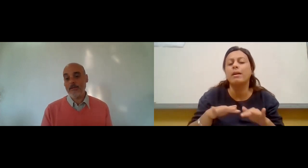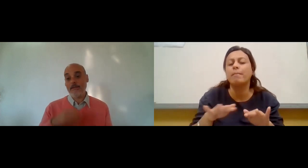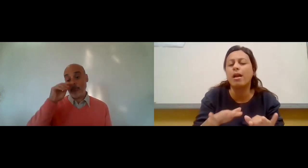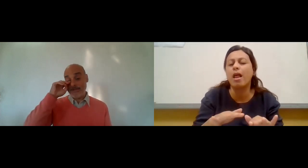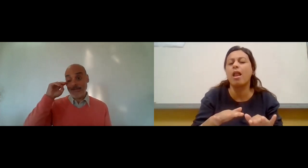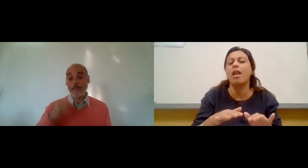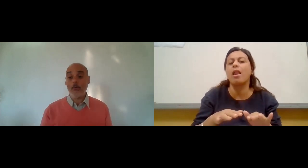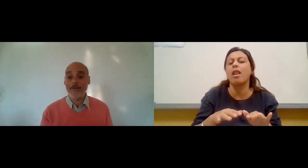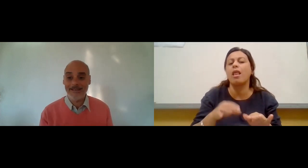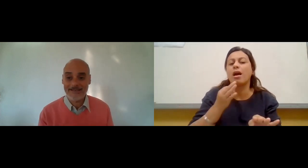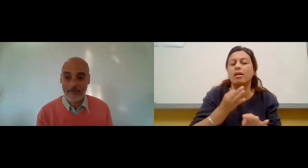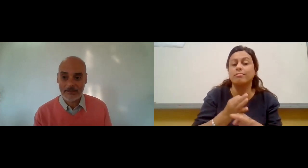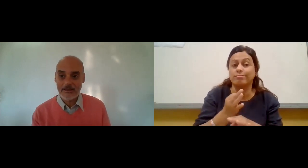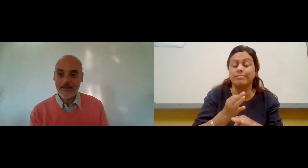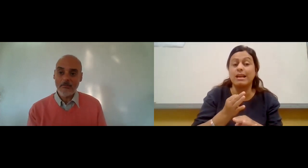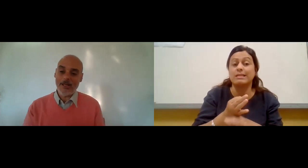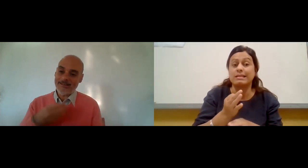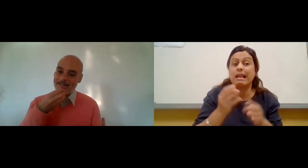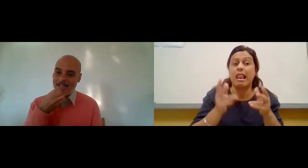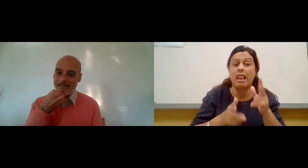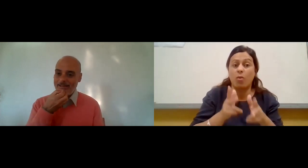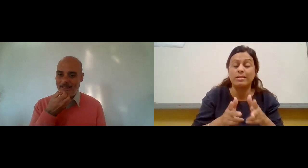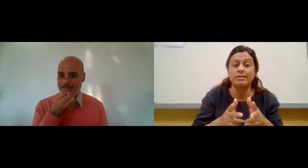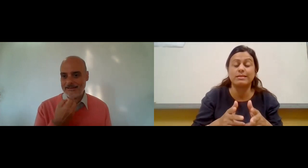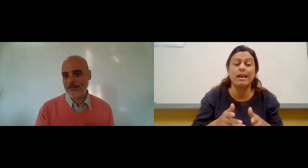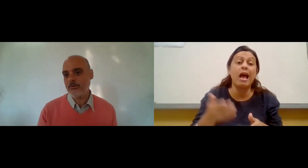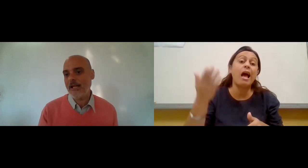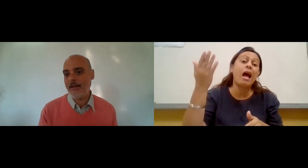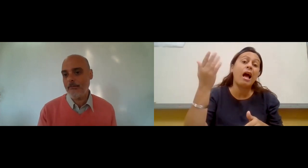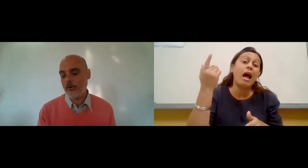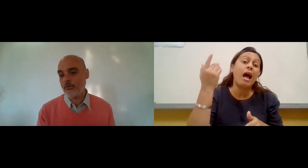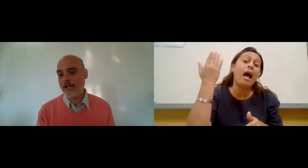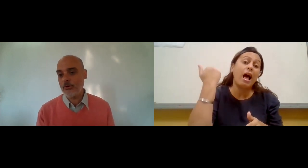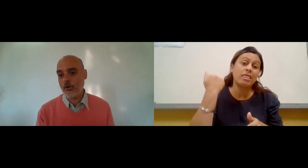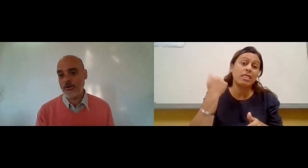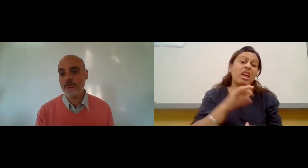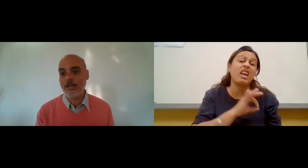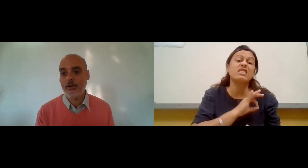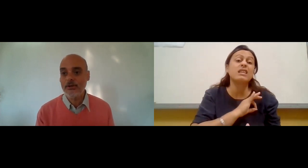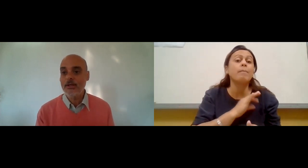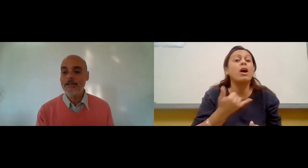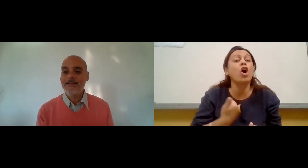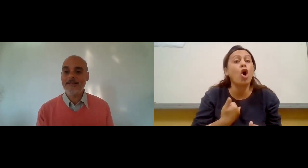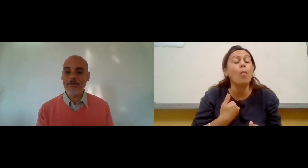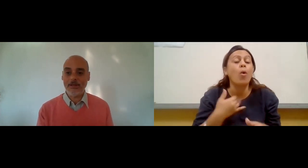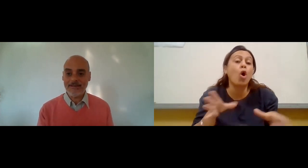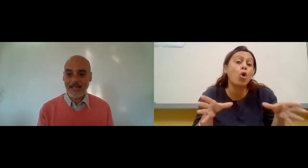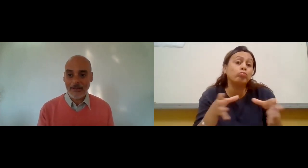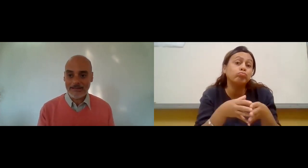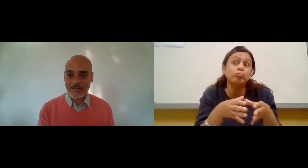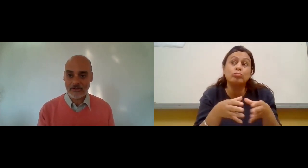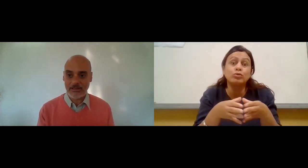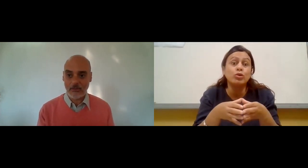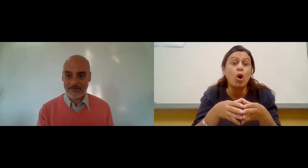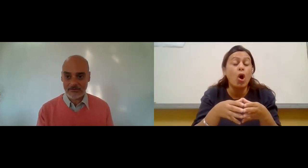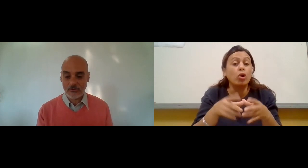Porque ni siquiera sabemos cómo hacer el examen. Porque antes el examen era, nos juntábamos todos en un salón, se visualizaba